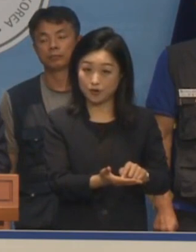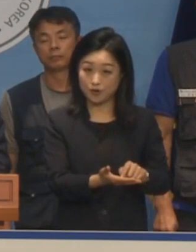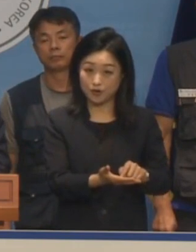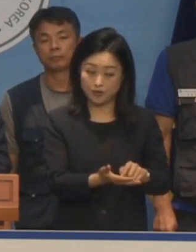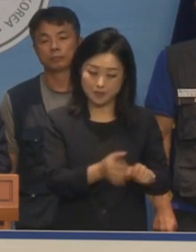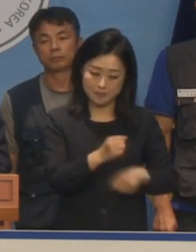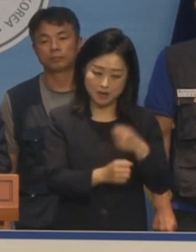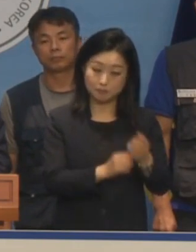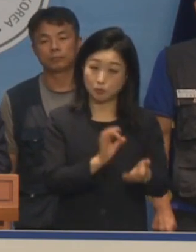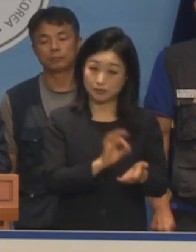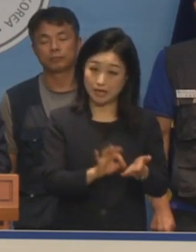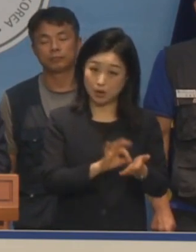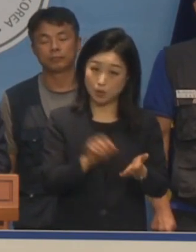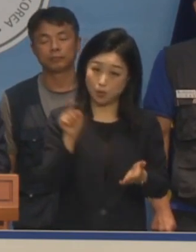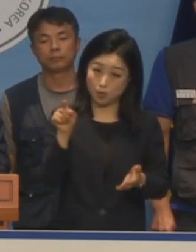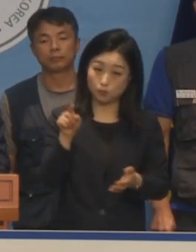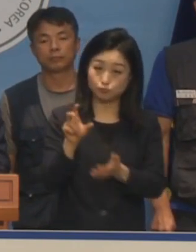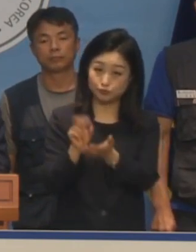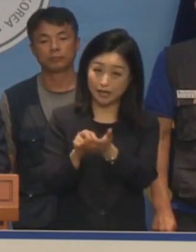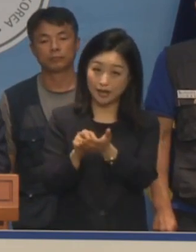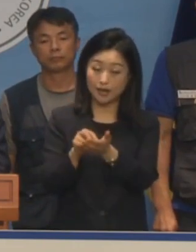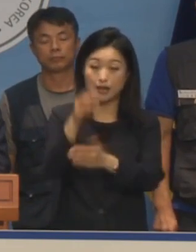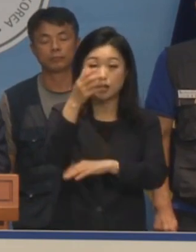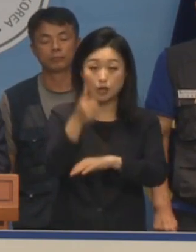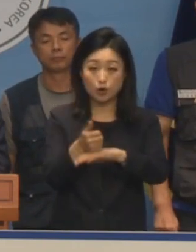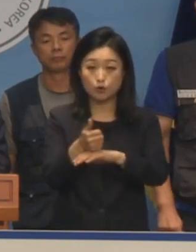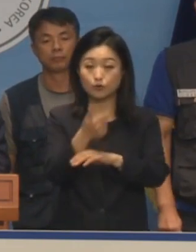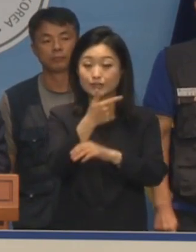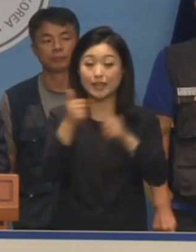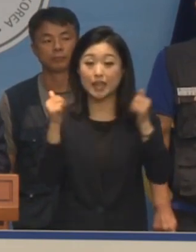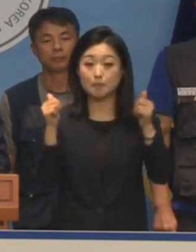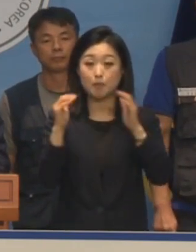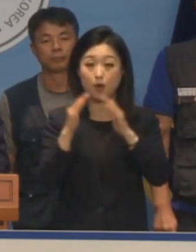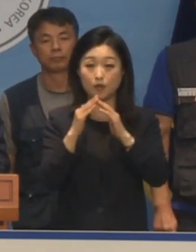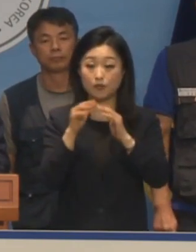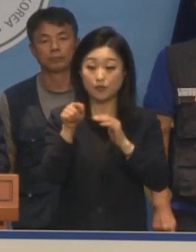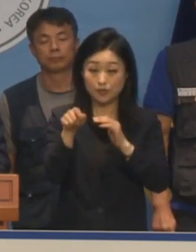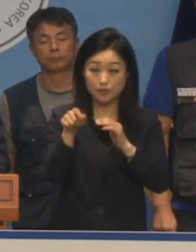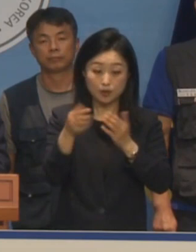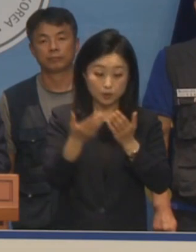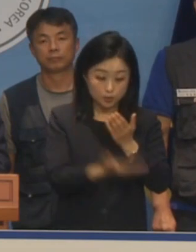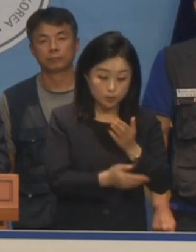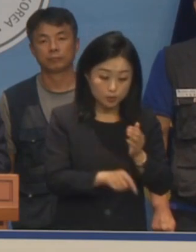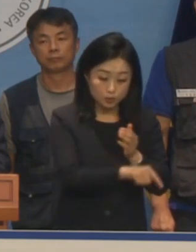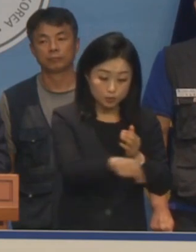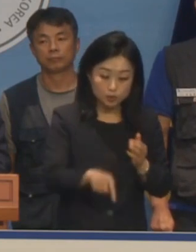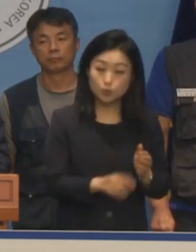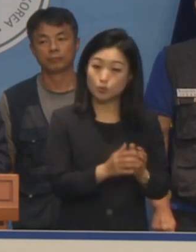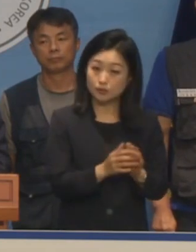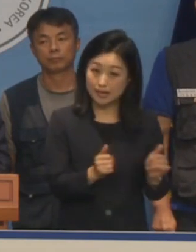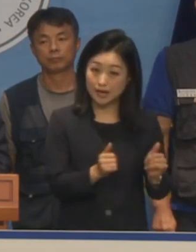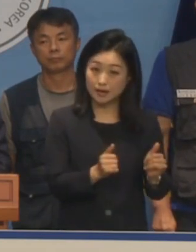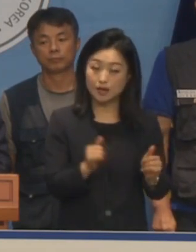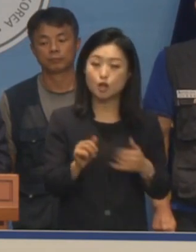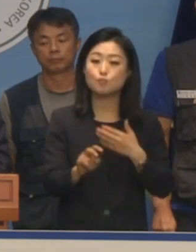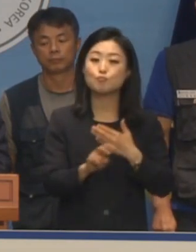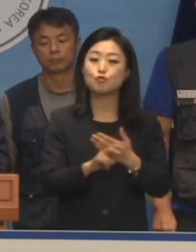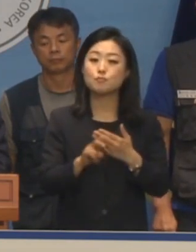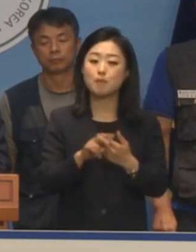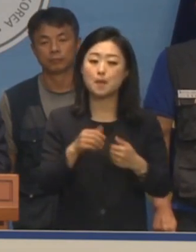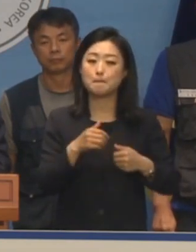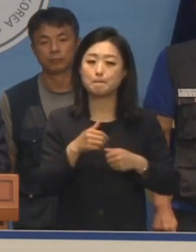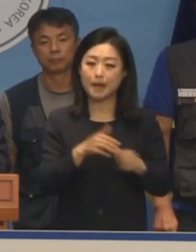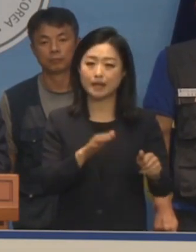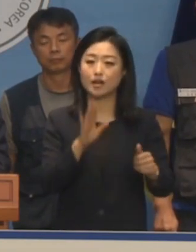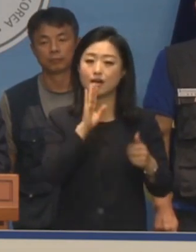사용했다는 지적이 있었고 마침내 올해 대법원은 현대제철 산청 노동자들의 공정에 대해 불법 파견이라는 판단과